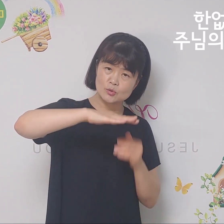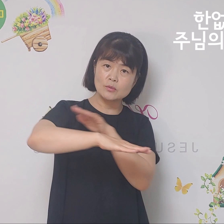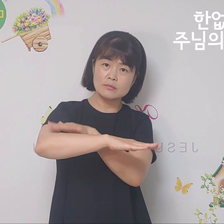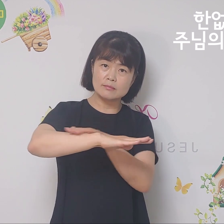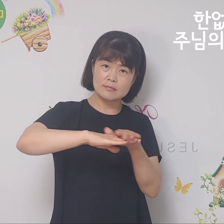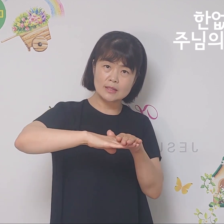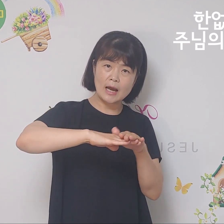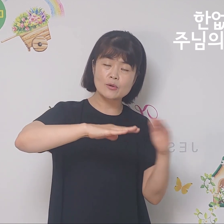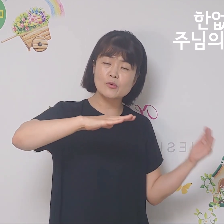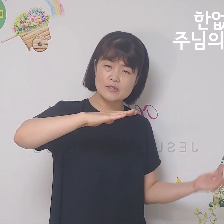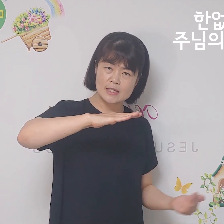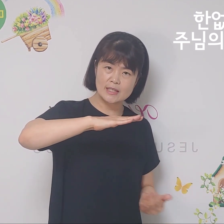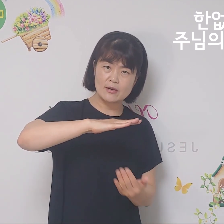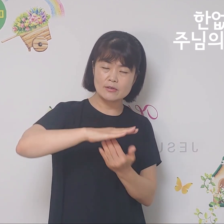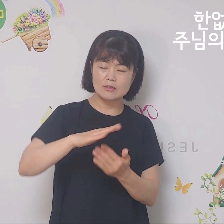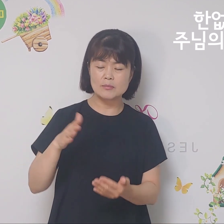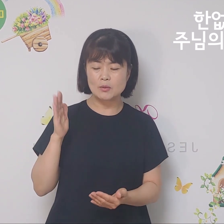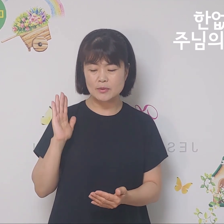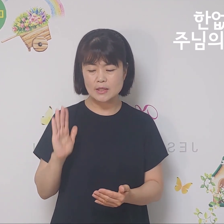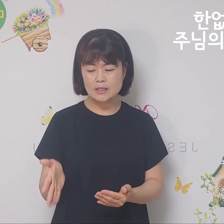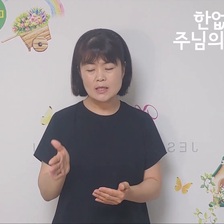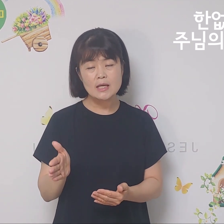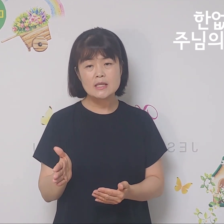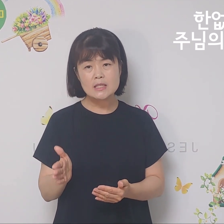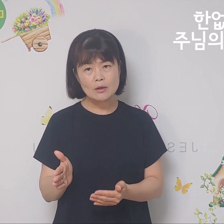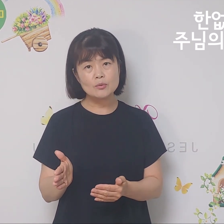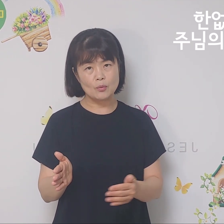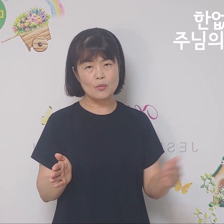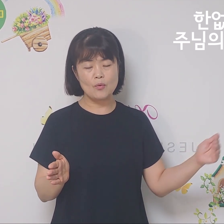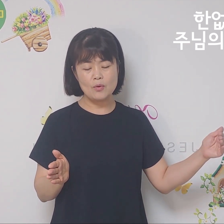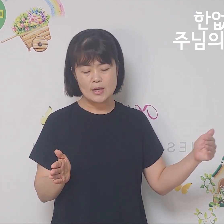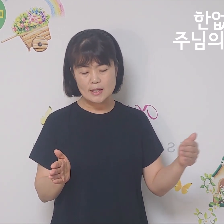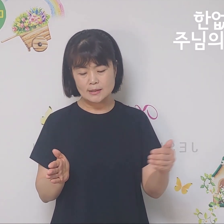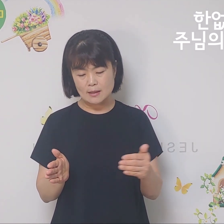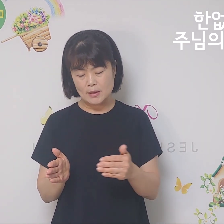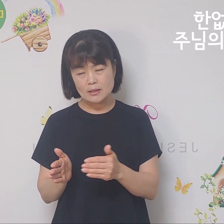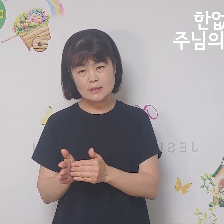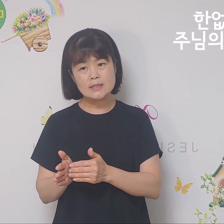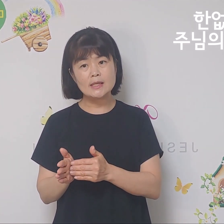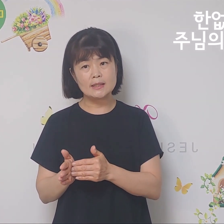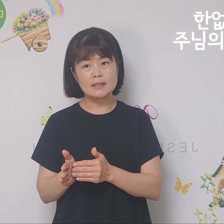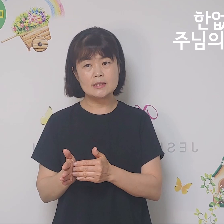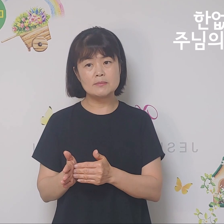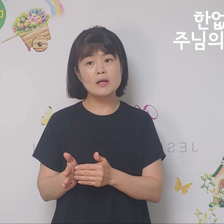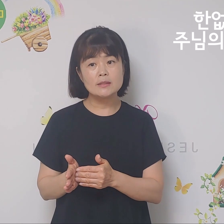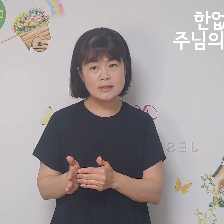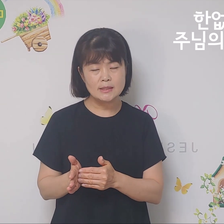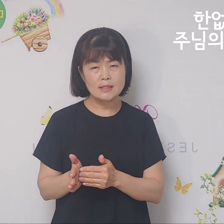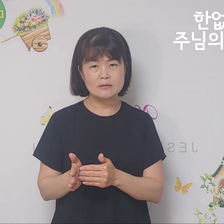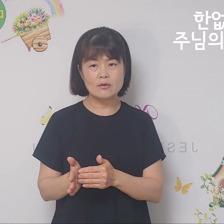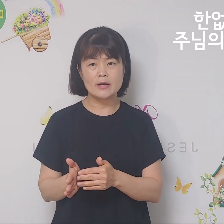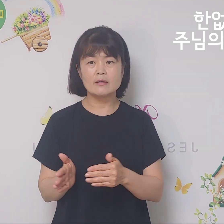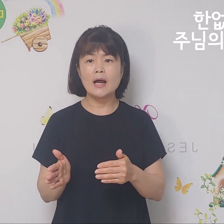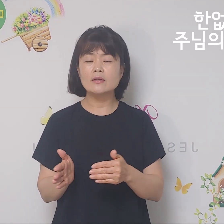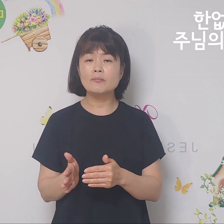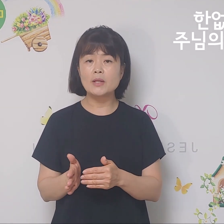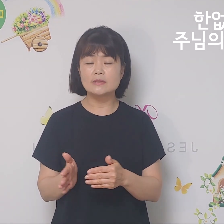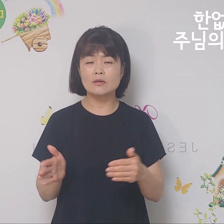손 가로였잖아요. 그러면 이번에는 세워놓고 그 다음에 끝을 갖다 대시면 끝이라는 거예요. 한없다는